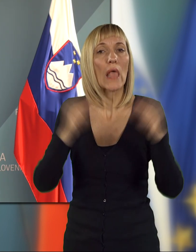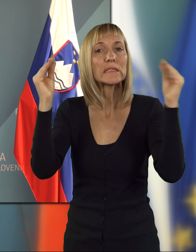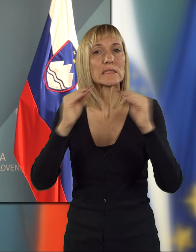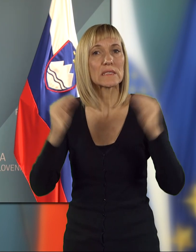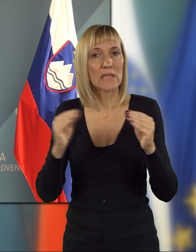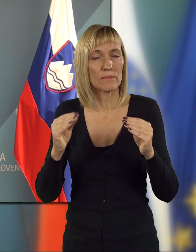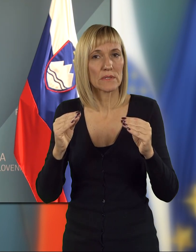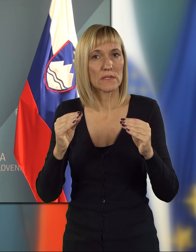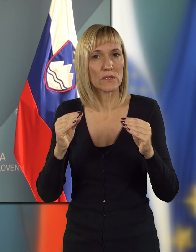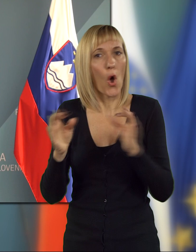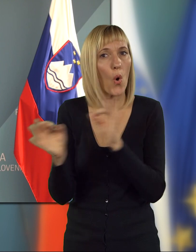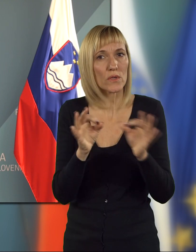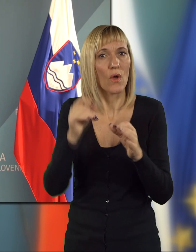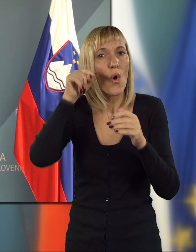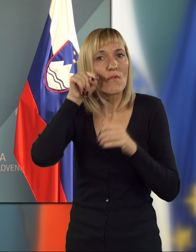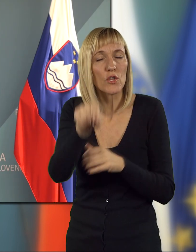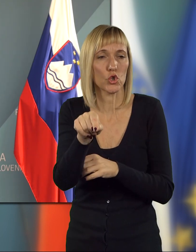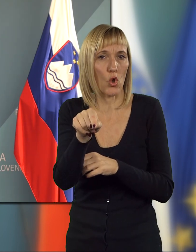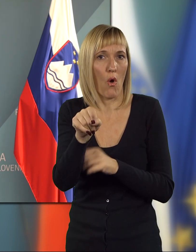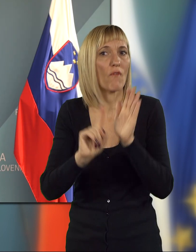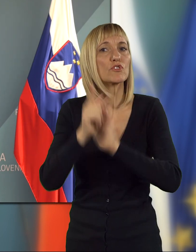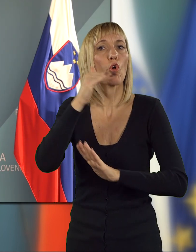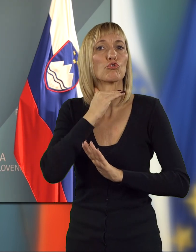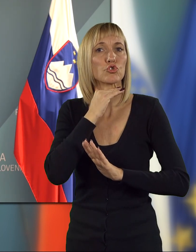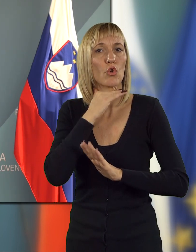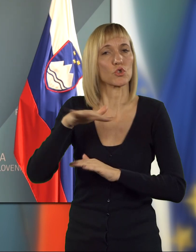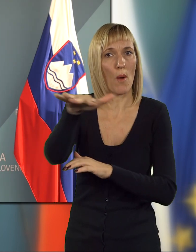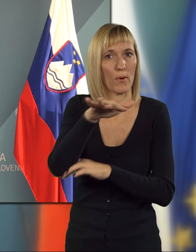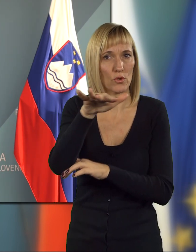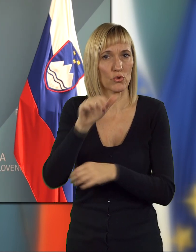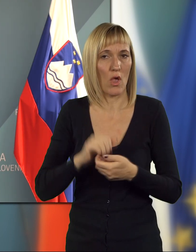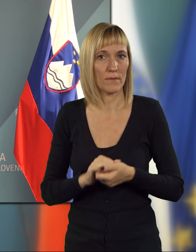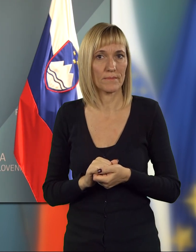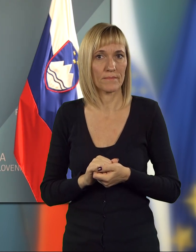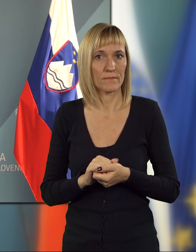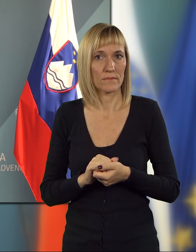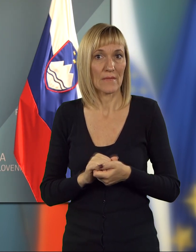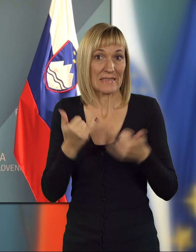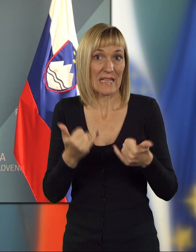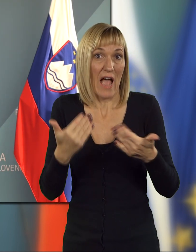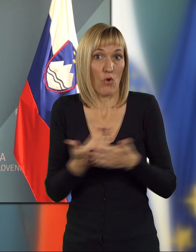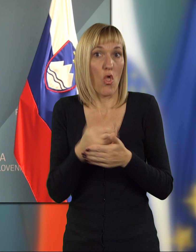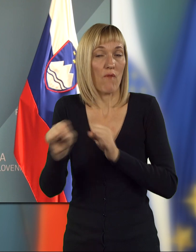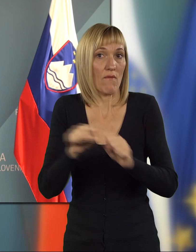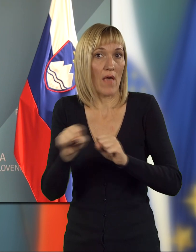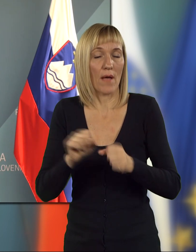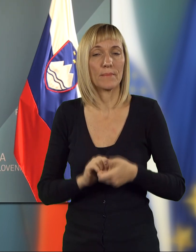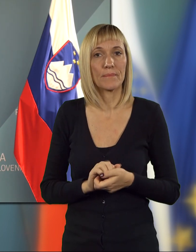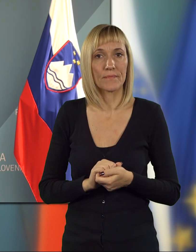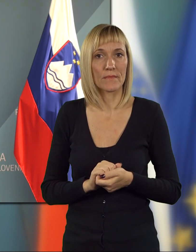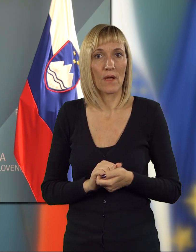tudi morda bolj taki sistemski rezi v to visokošolsko sfero vendarle ne vem, potegnjeni z novo